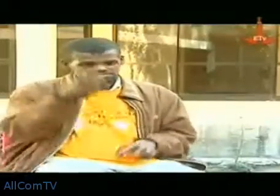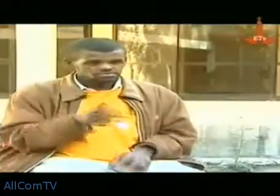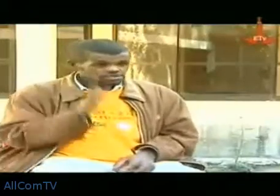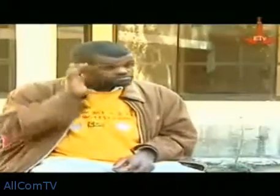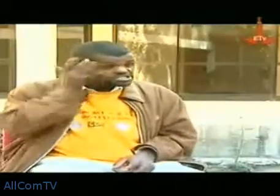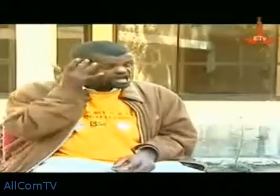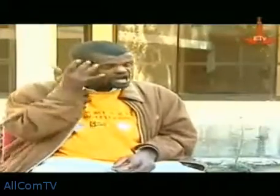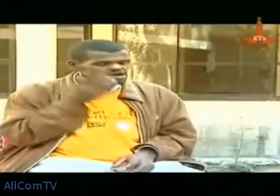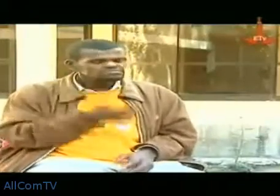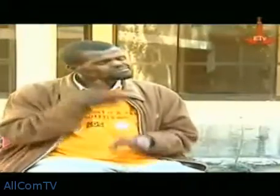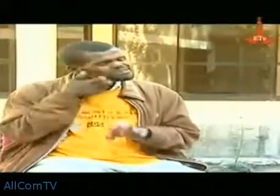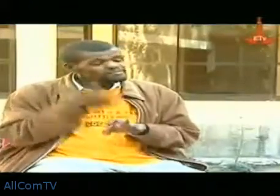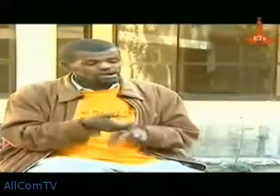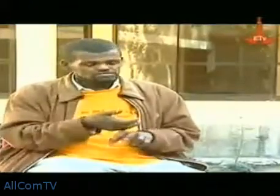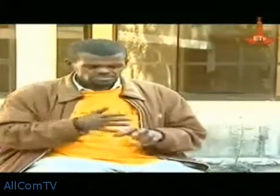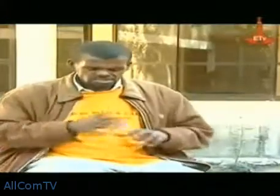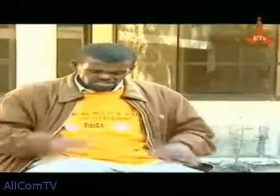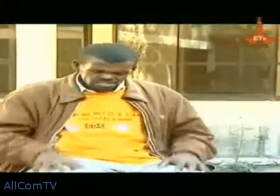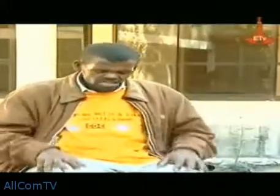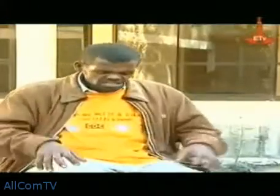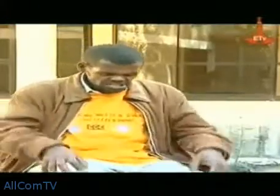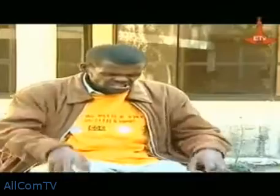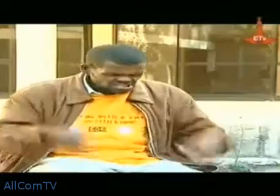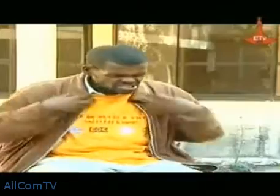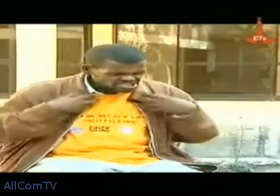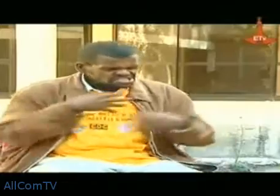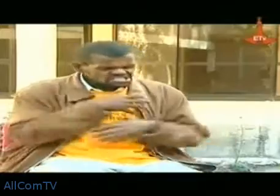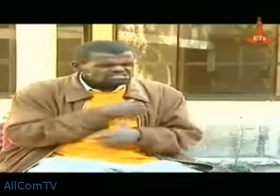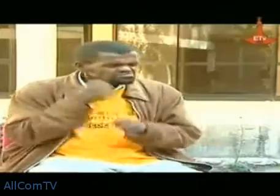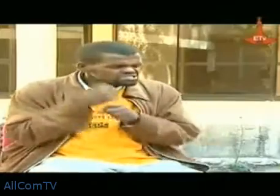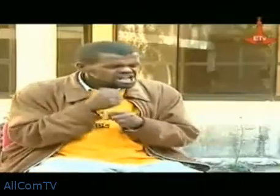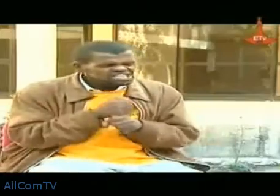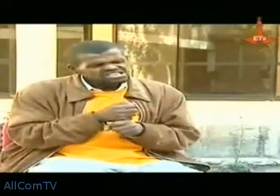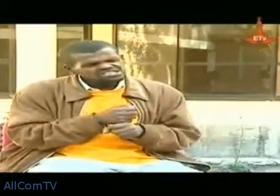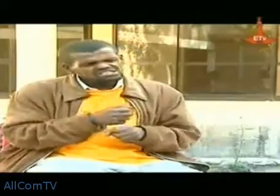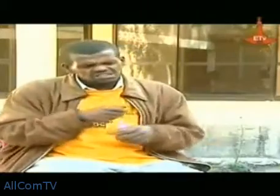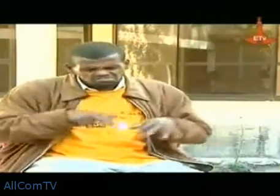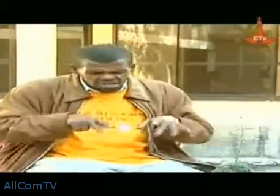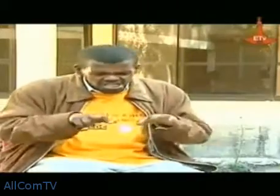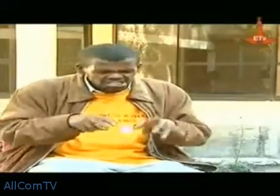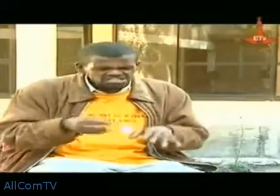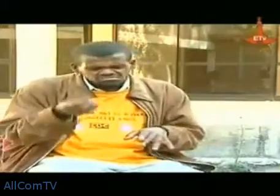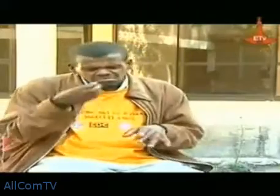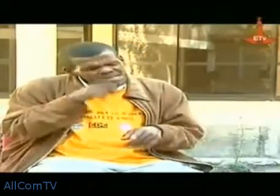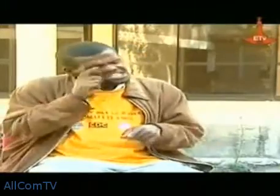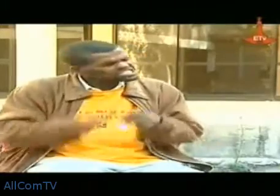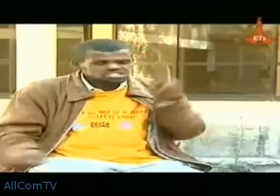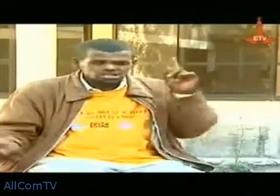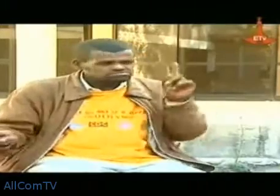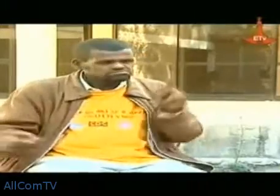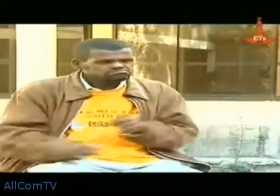በጣም ታመምኩ። ሰውነቴ በአጠቃላይ መንቀሳቀስ አልቻለም። መስራትም መብላትም ሳይቀር አቃተኝ።